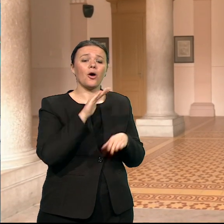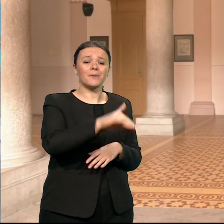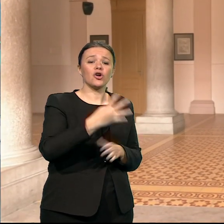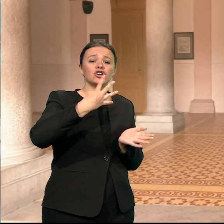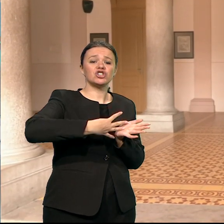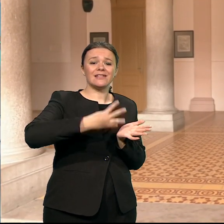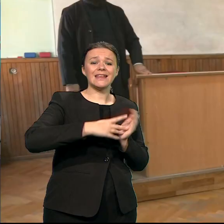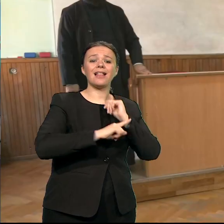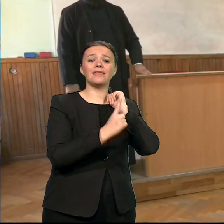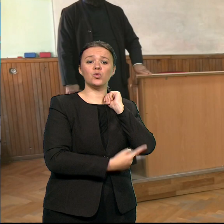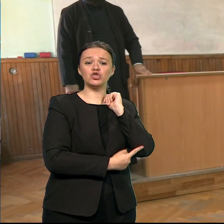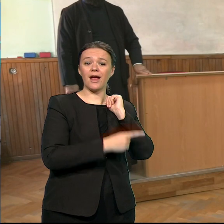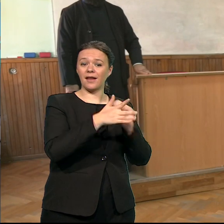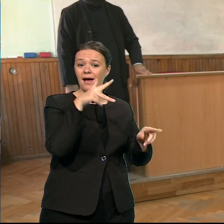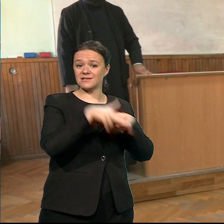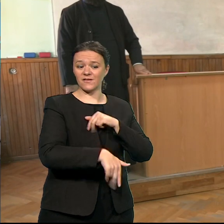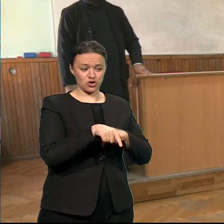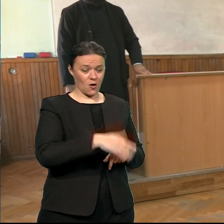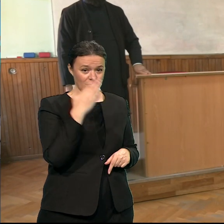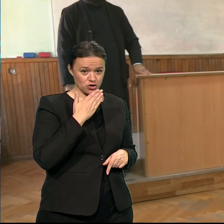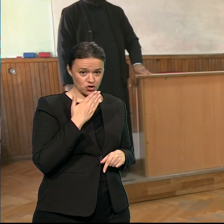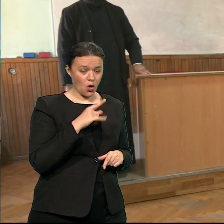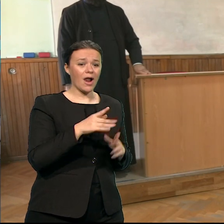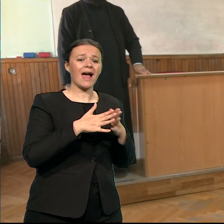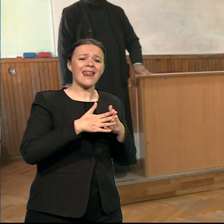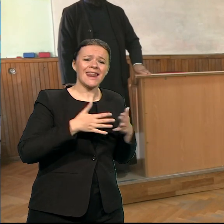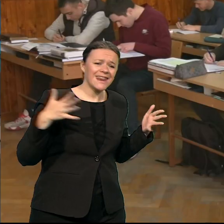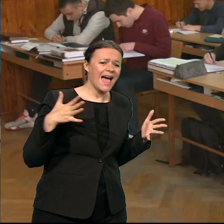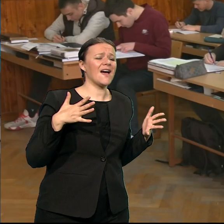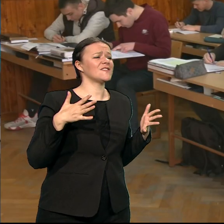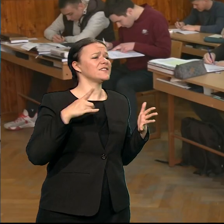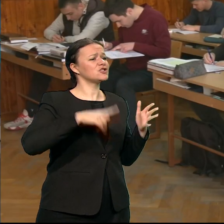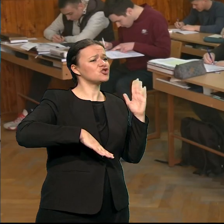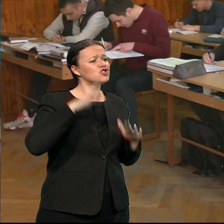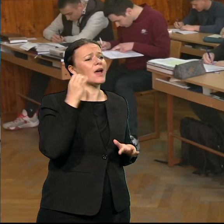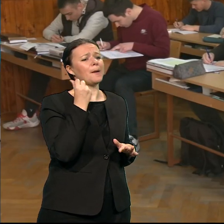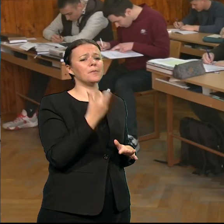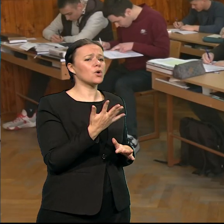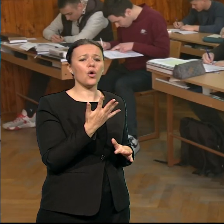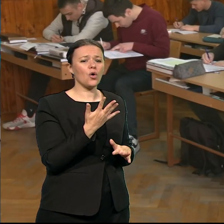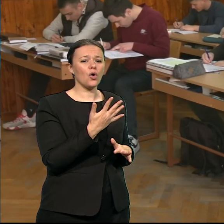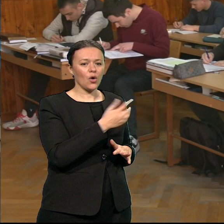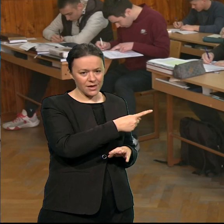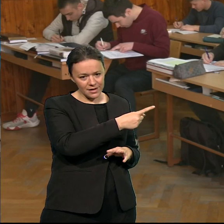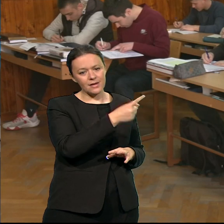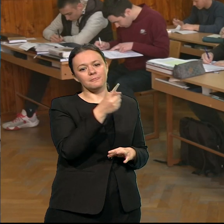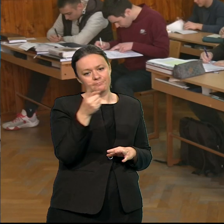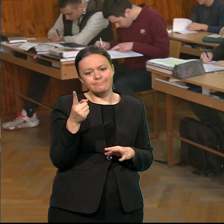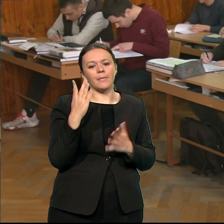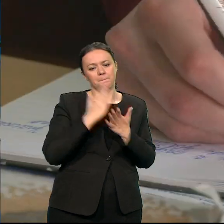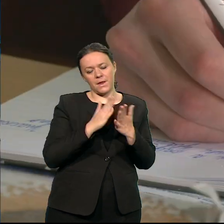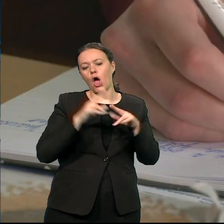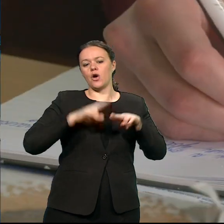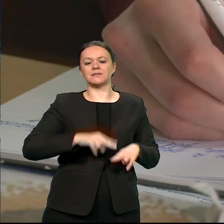4000 učenika. Od toga najveći procenat njih su postali duhovni pastiri svoga